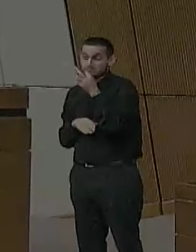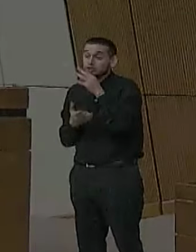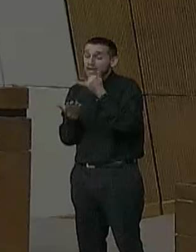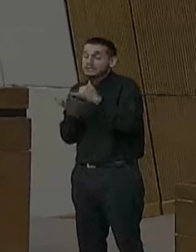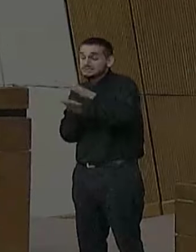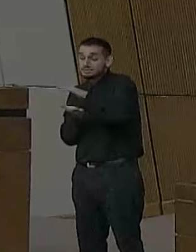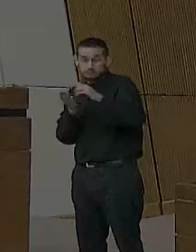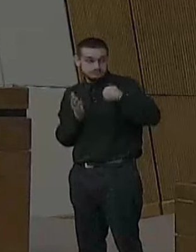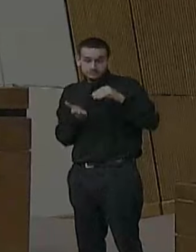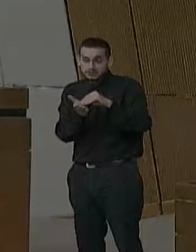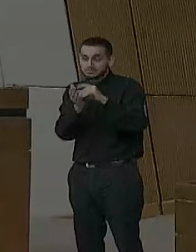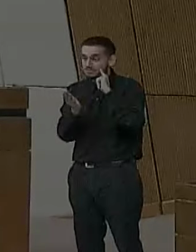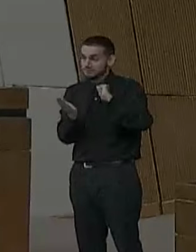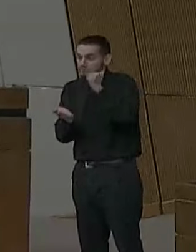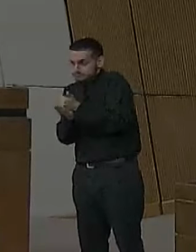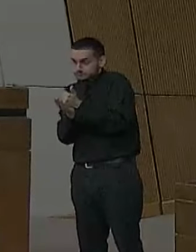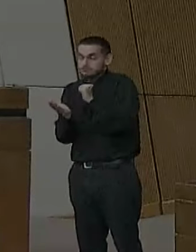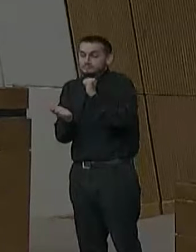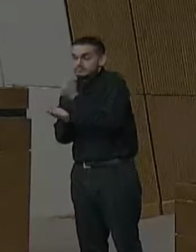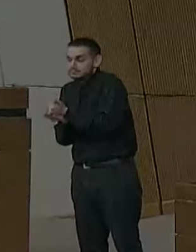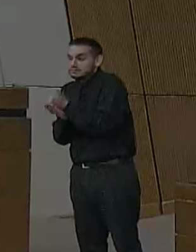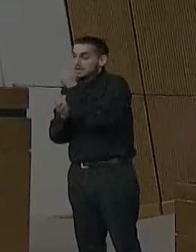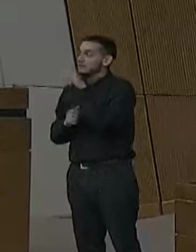estamos generando hoy de participación hace que